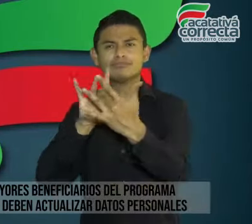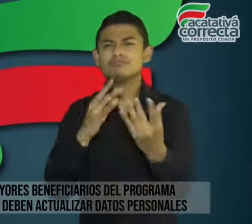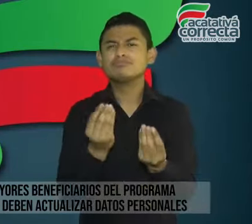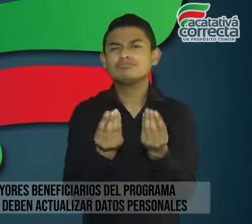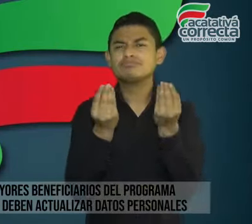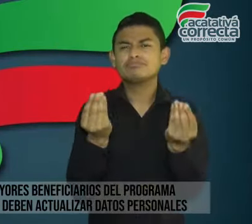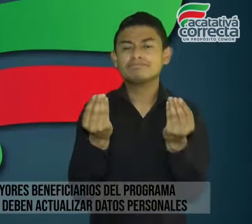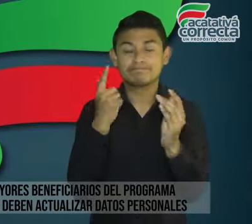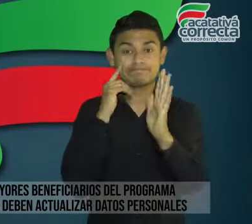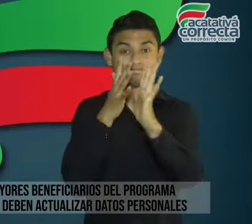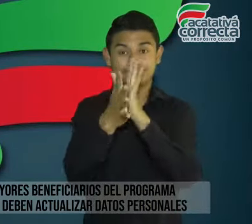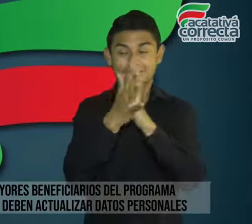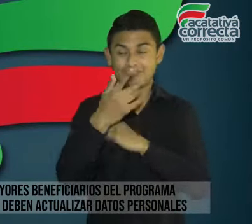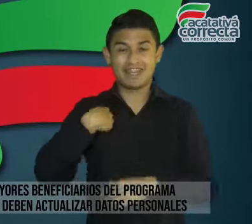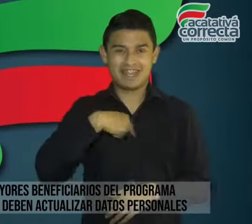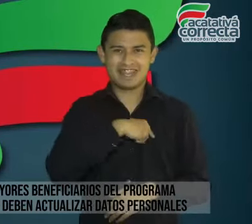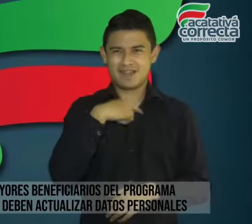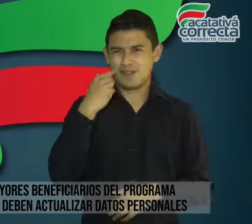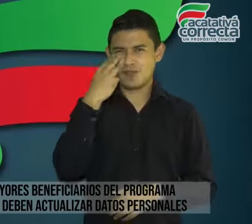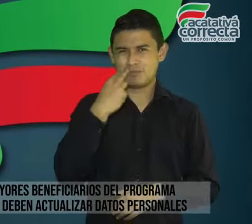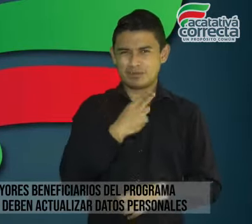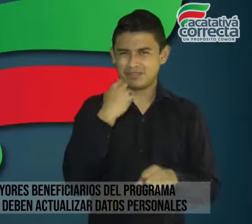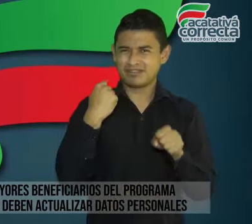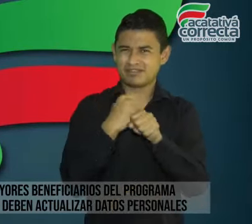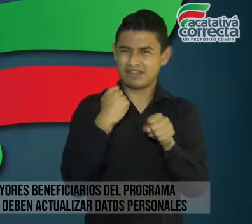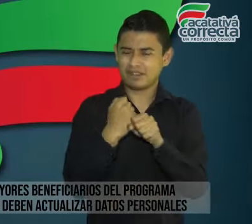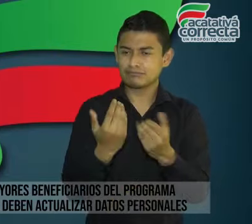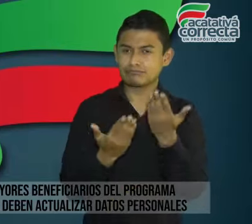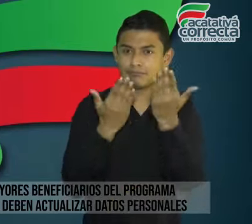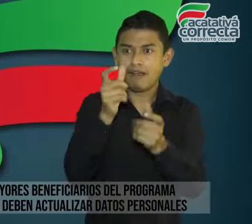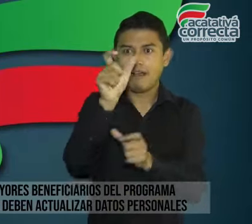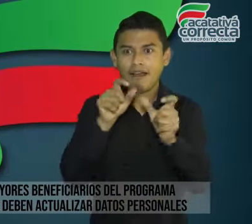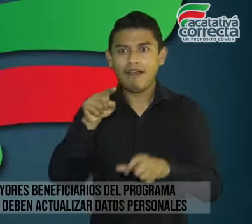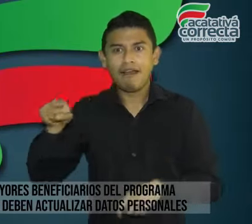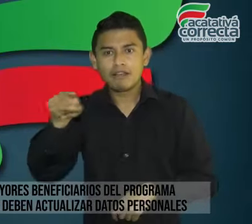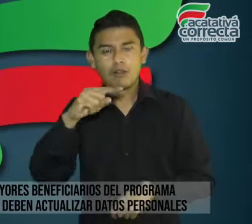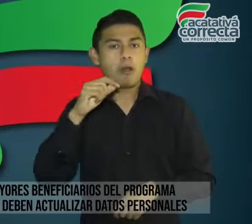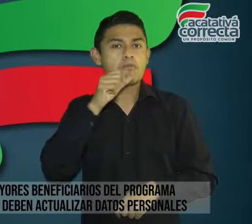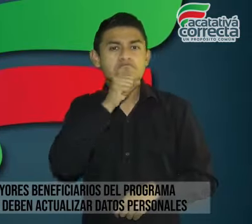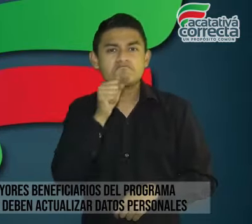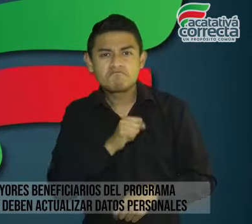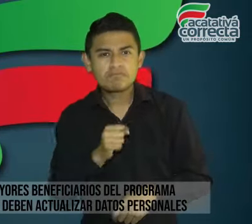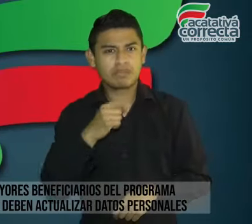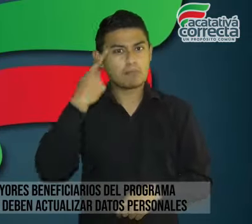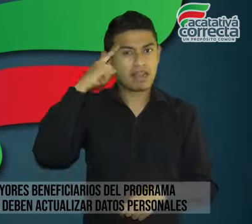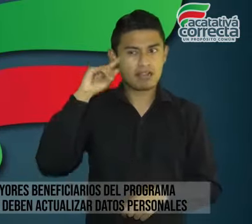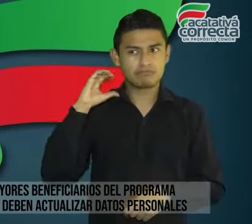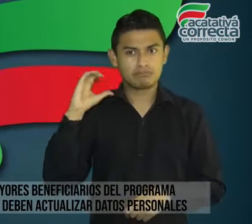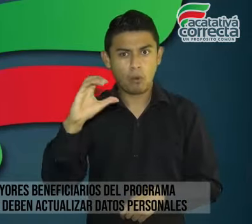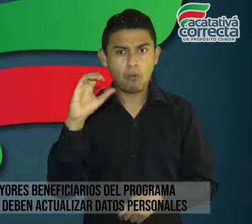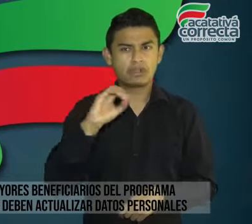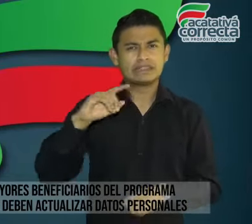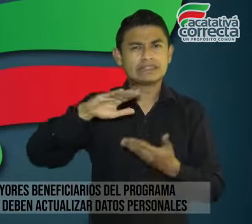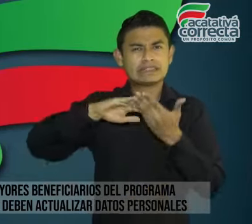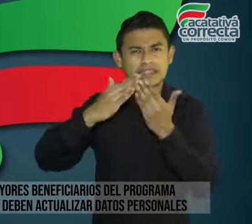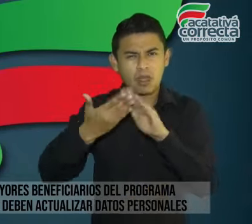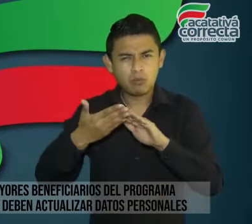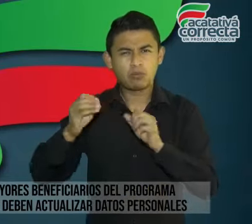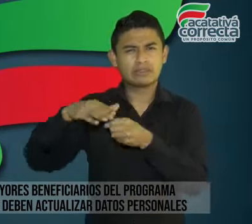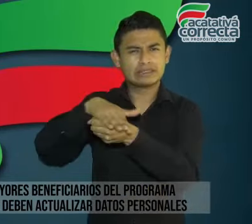adultos mayores que acceden al subsidio de esta iniciativa nacional. Hasta el 7 de agosto, los facatativeños podrán